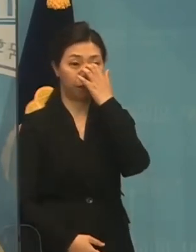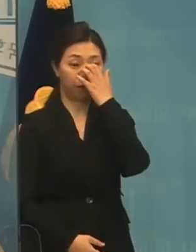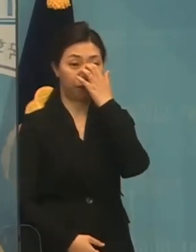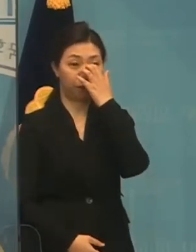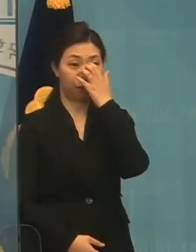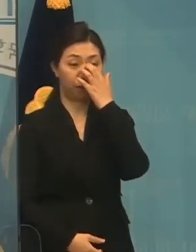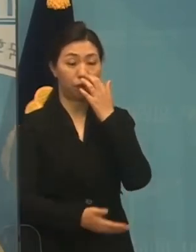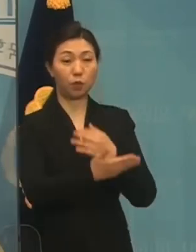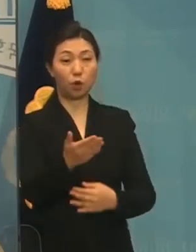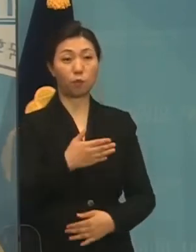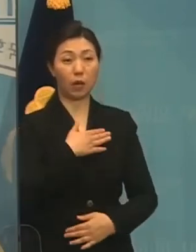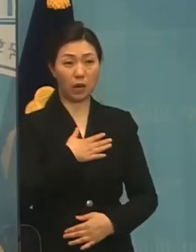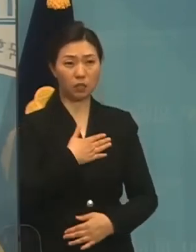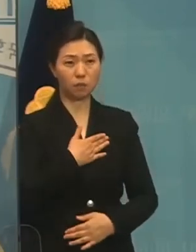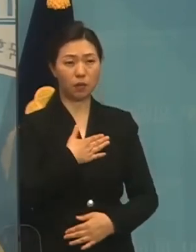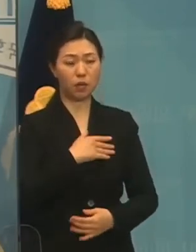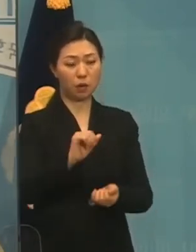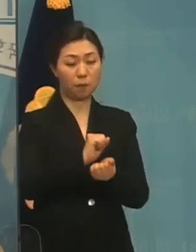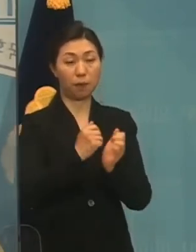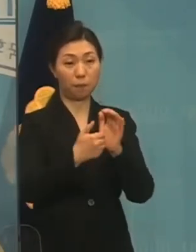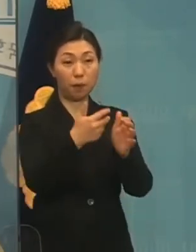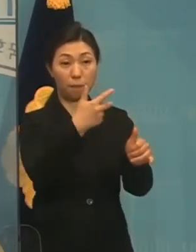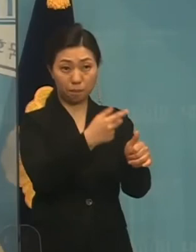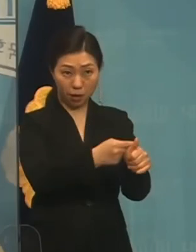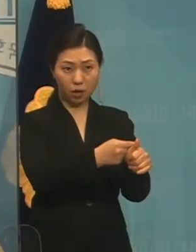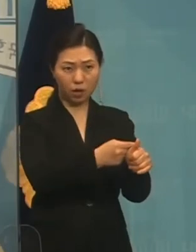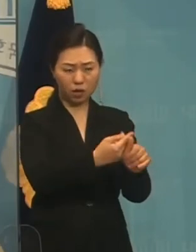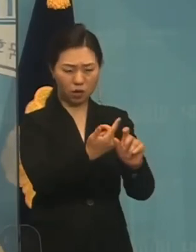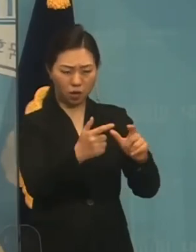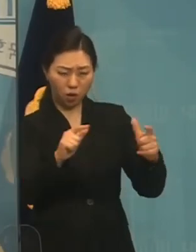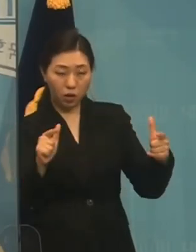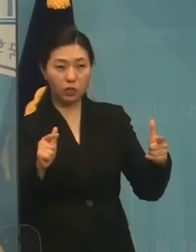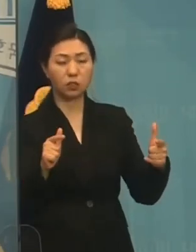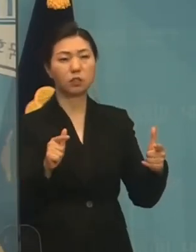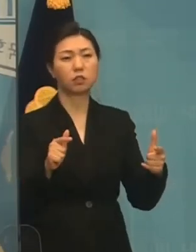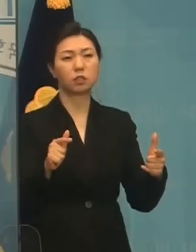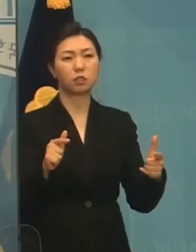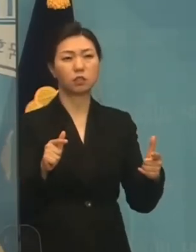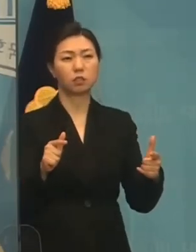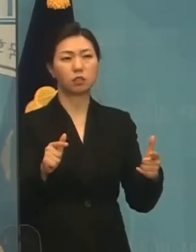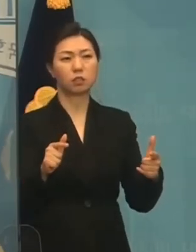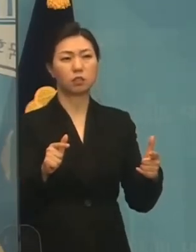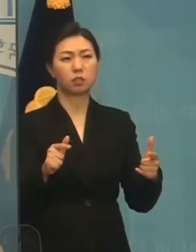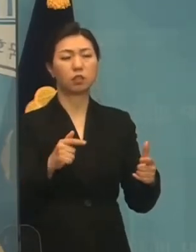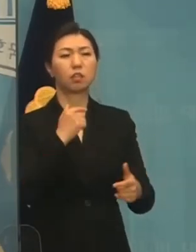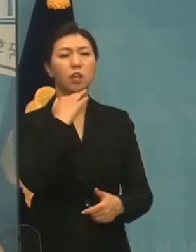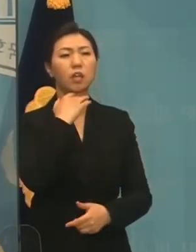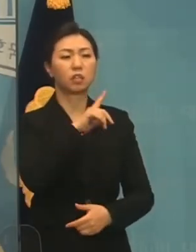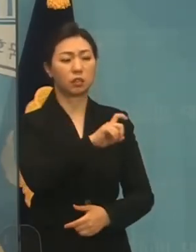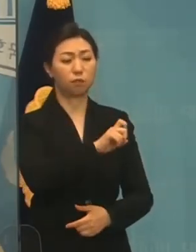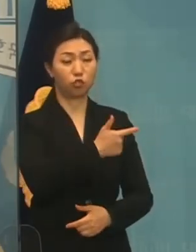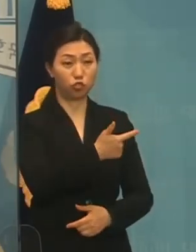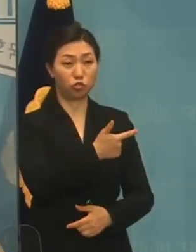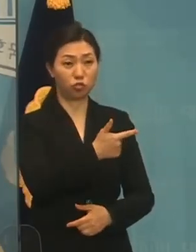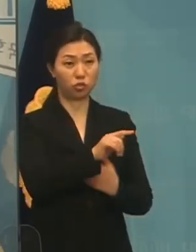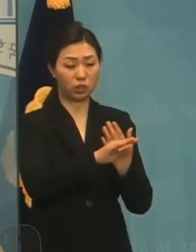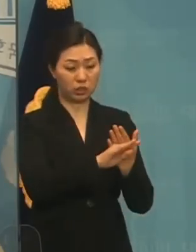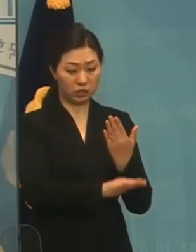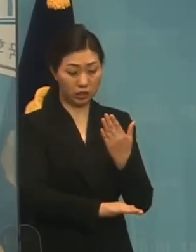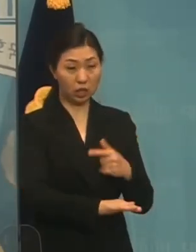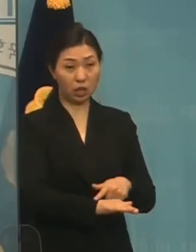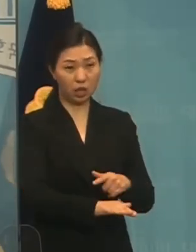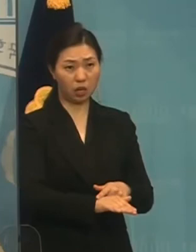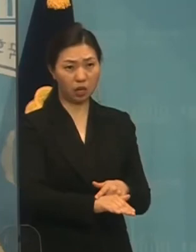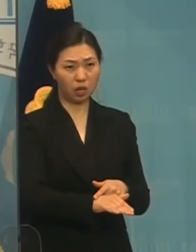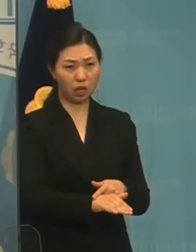아시다시피 백신 지금 각종 백신에 있어서 16세 혹은 18세 이하의 임상 예가 없기